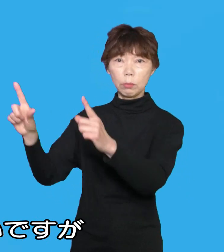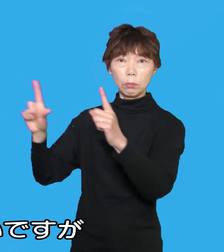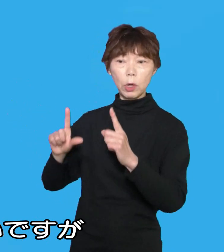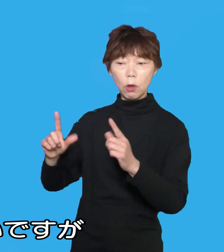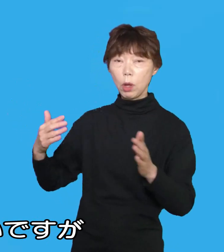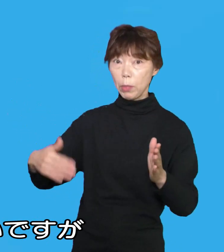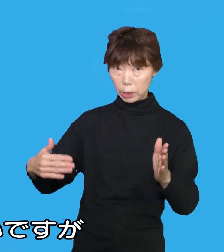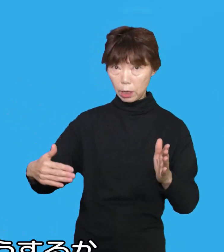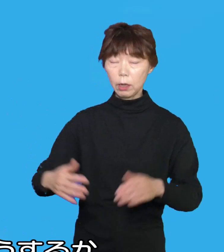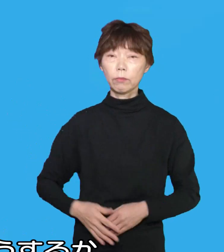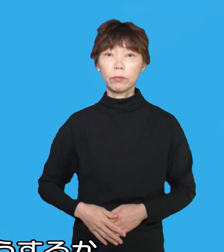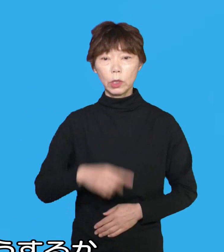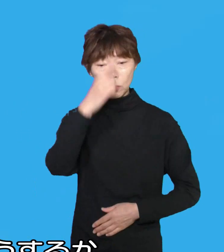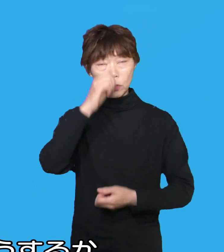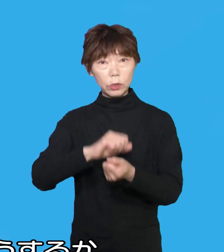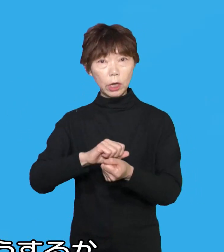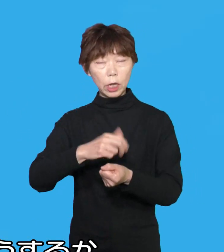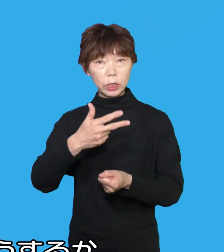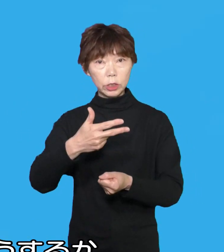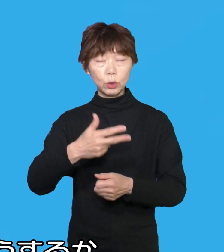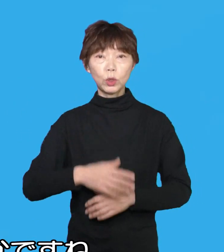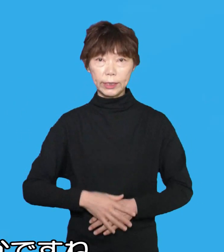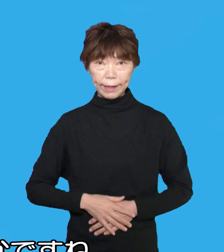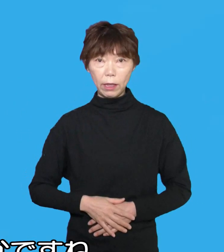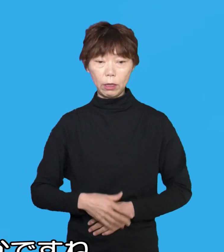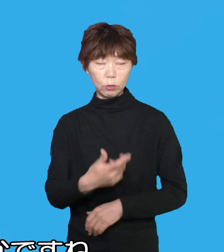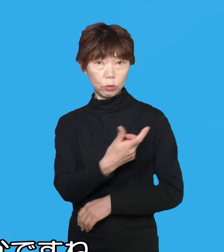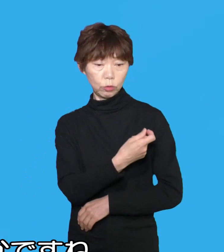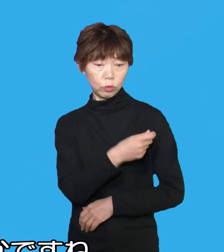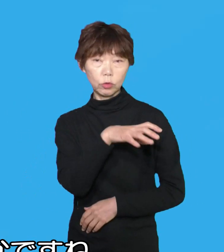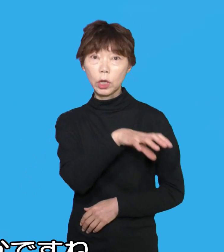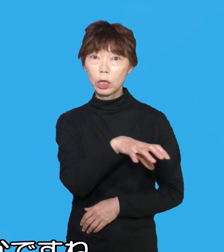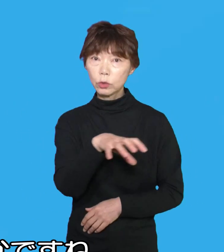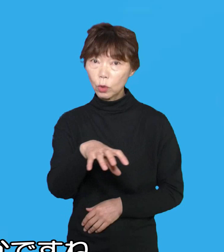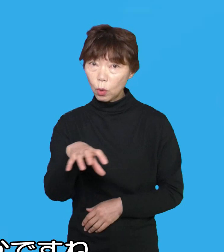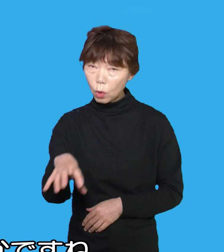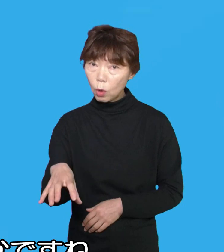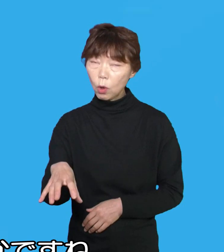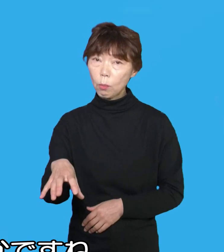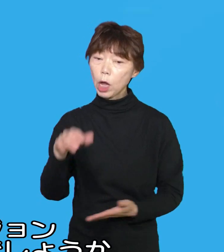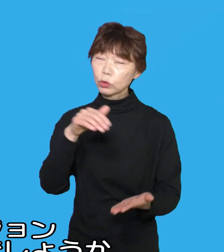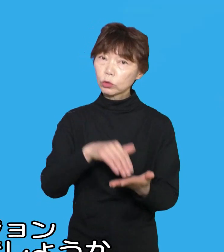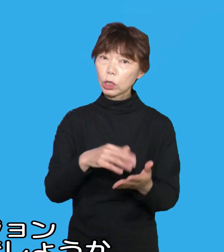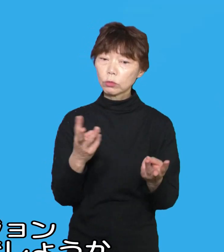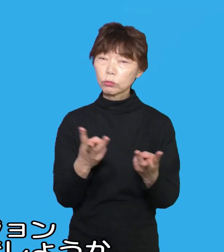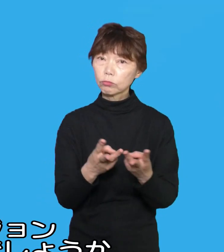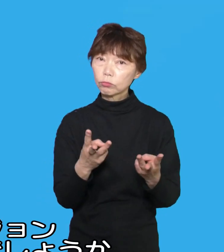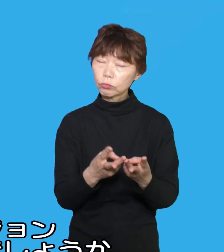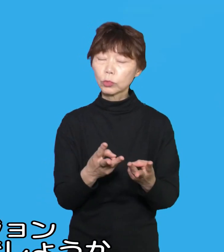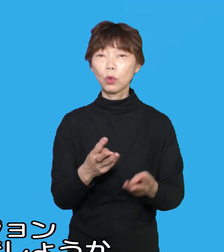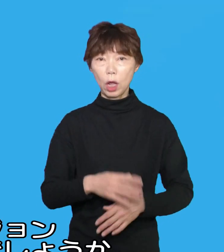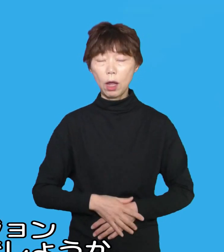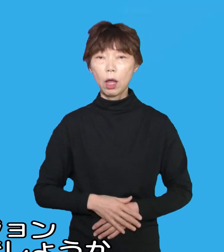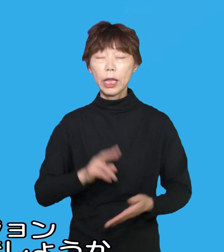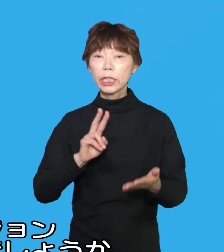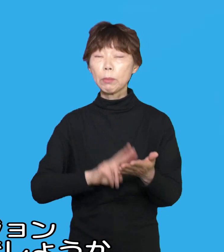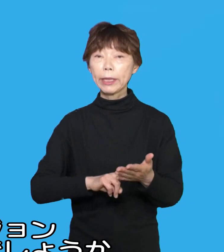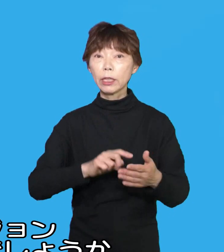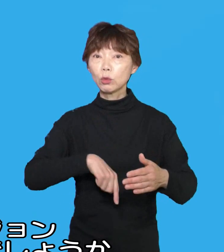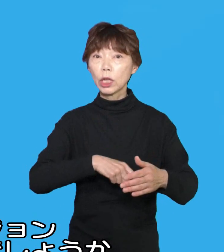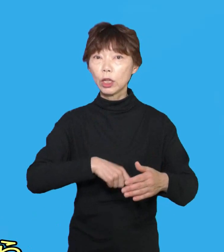ですが、堺市としてその接種会場をどうするか、少なくとも何箇所設けるとかですね、何か決まっているビジョンというのはあるんでし